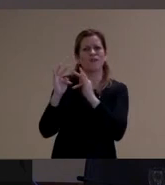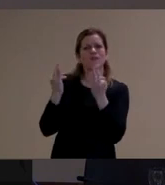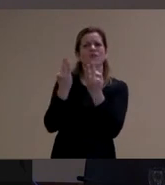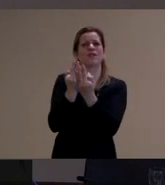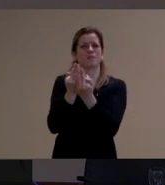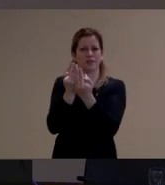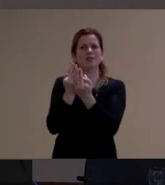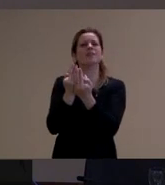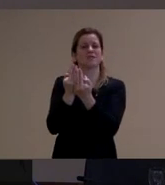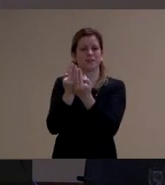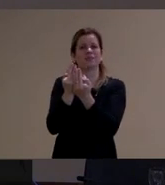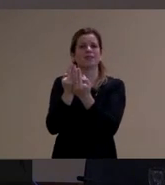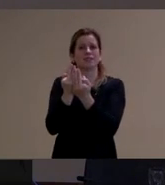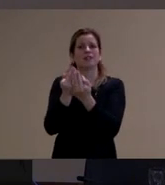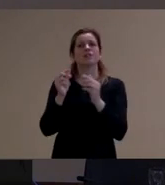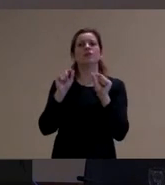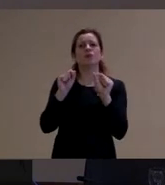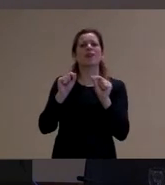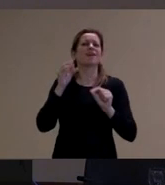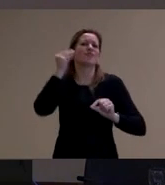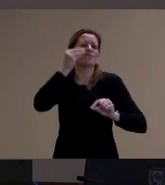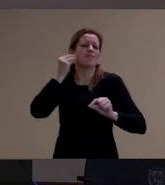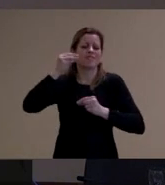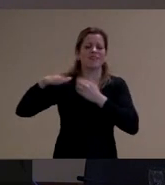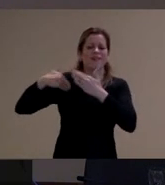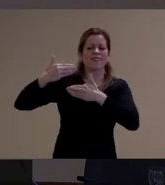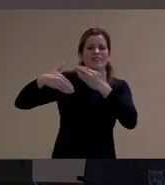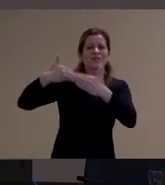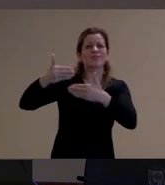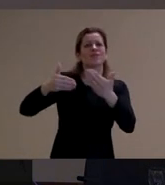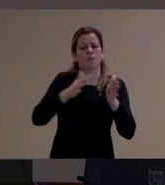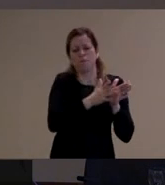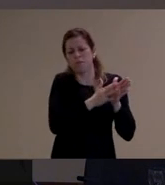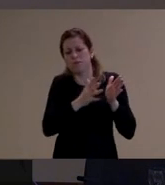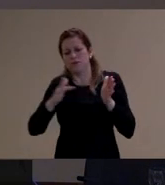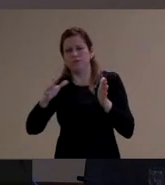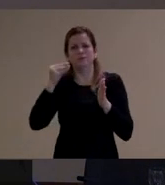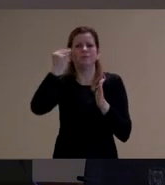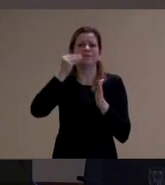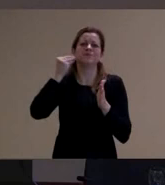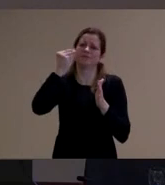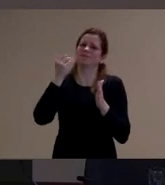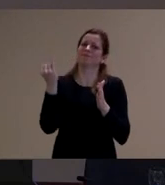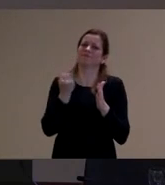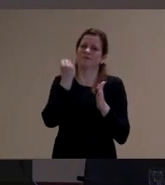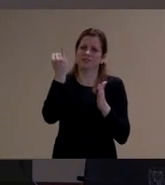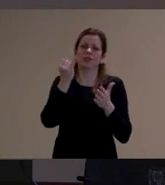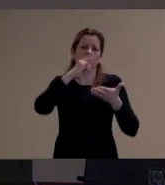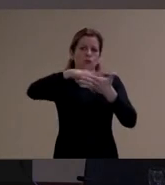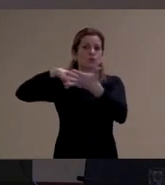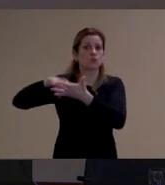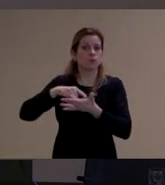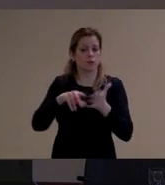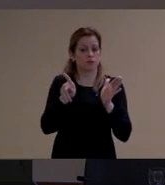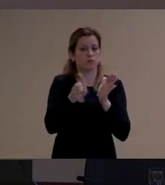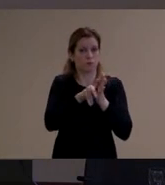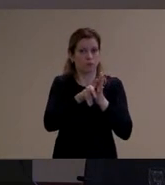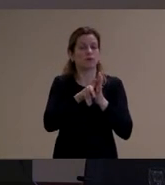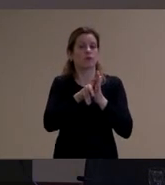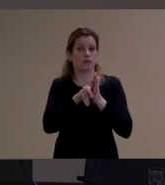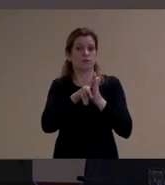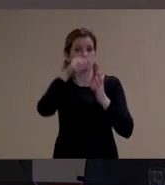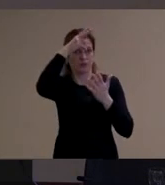as concepções de experiência da bncc e nos documentos da rede